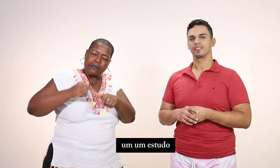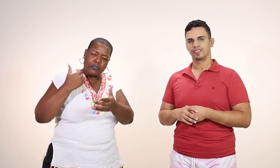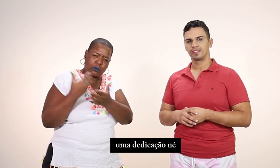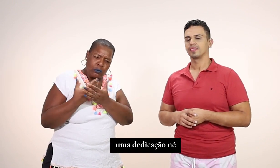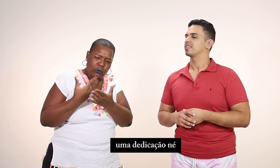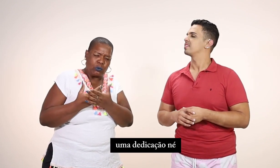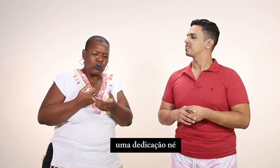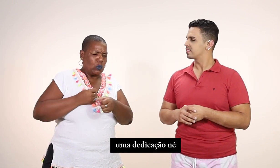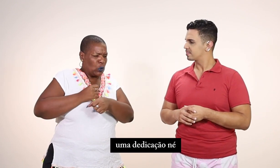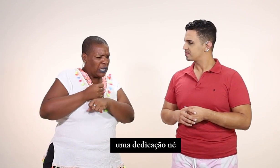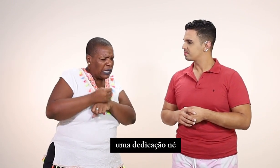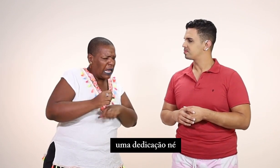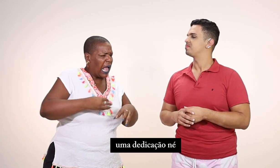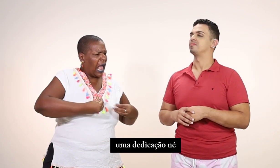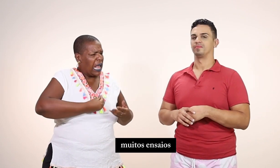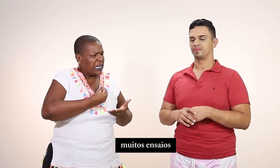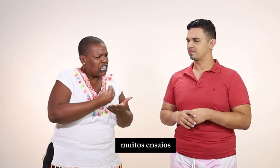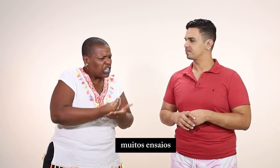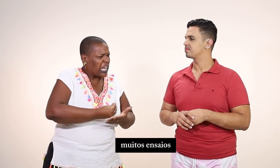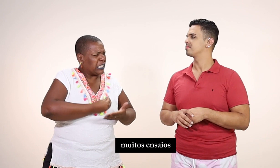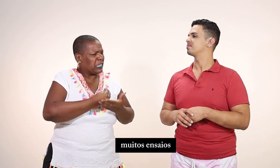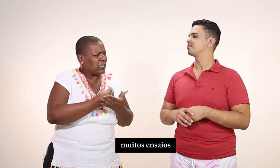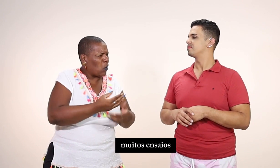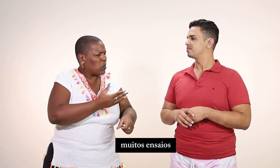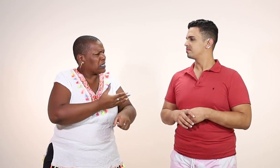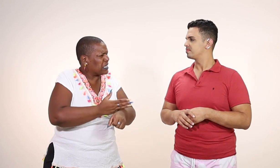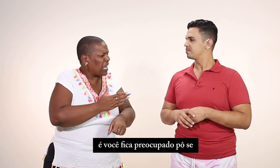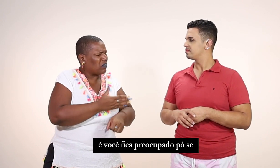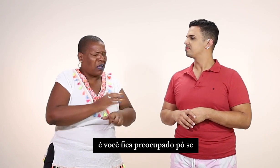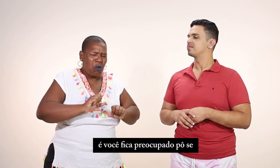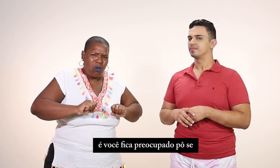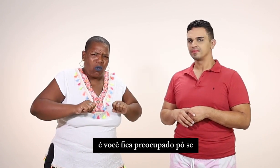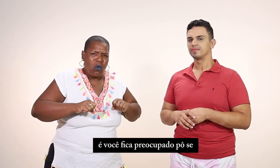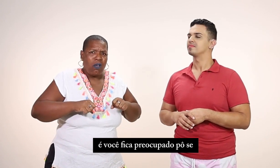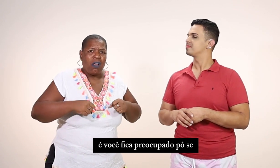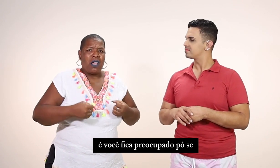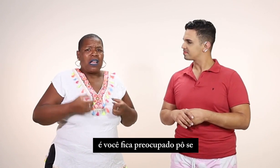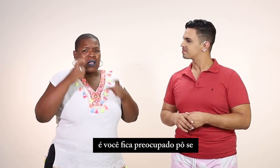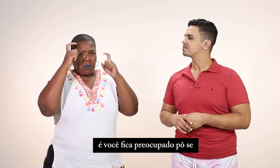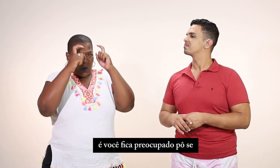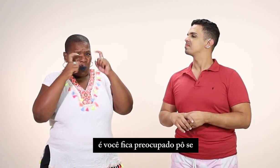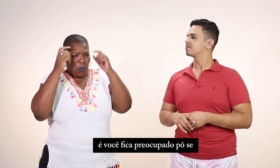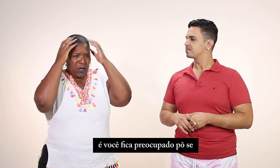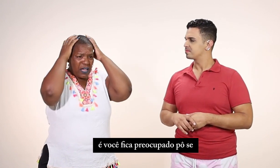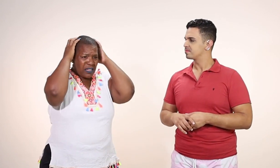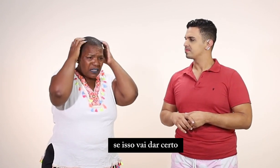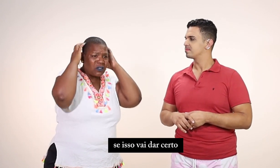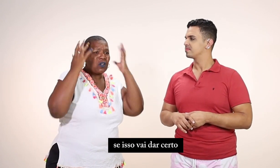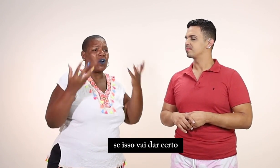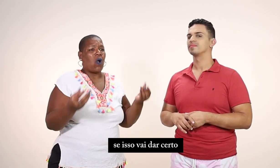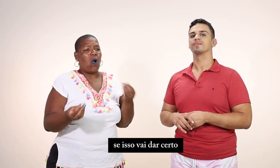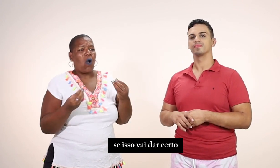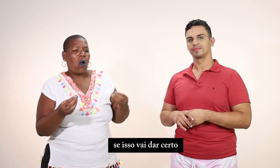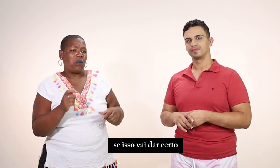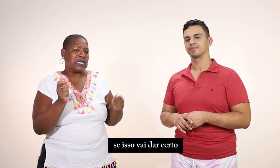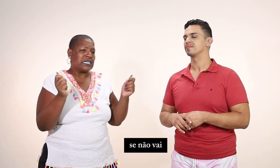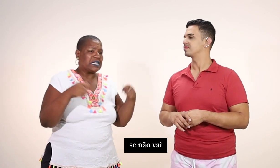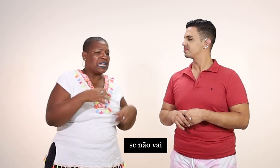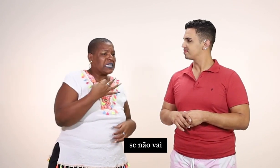uma dedicação, né? Muitos ensaios, você fica preocupado, pô, se isso vai dar certo, se não